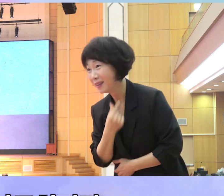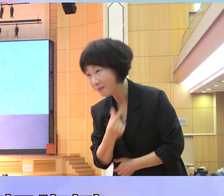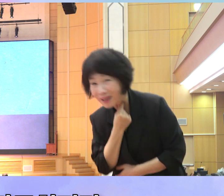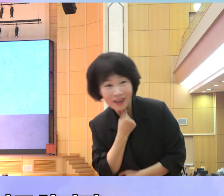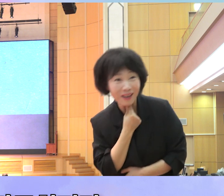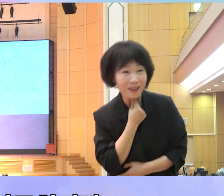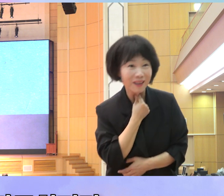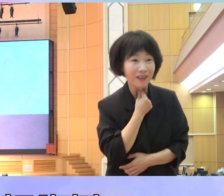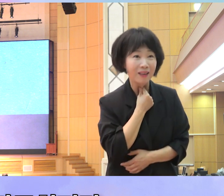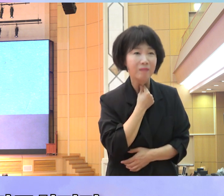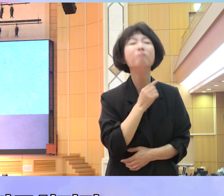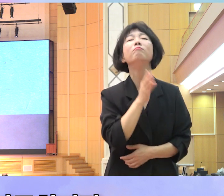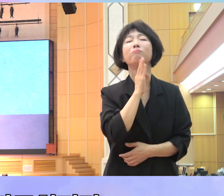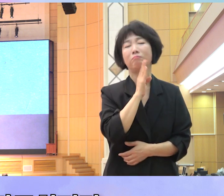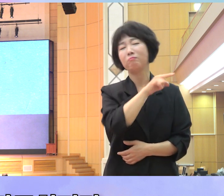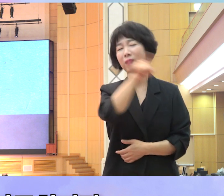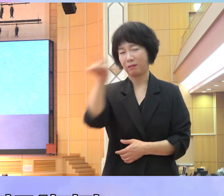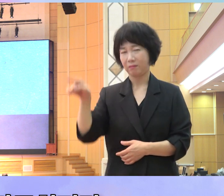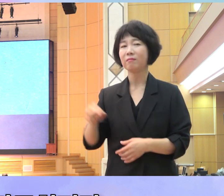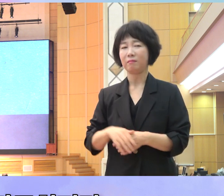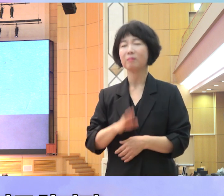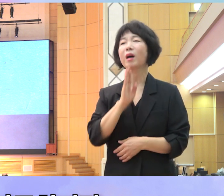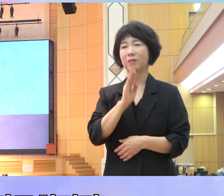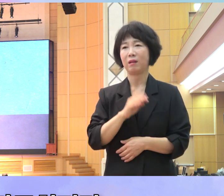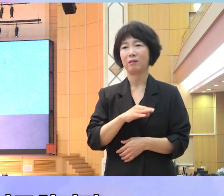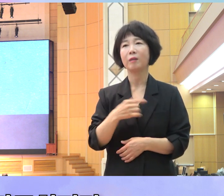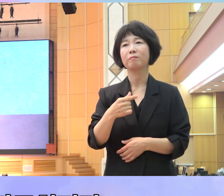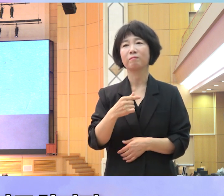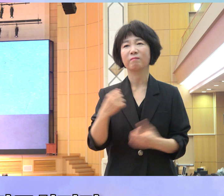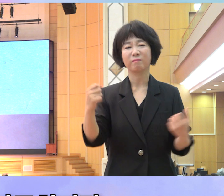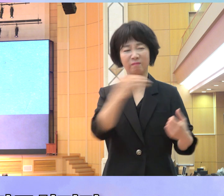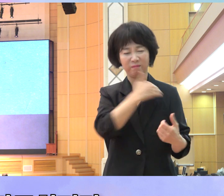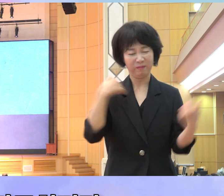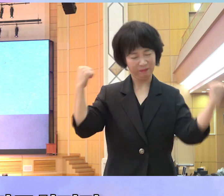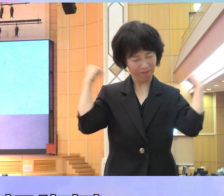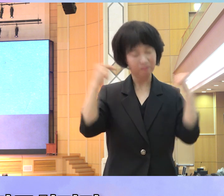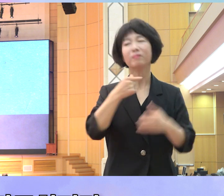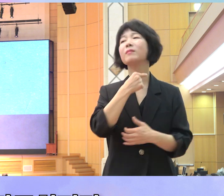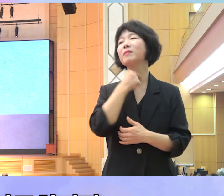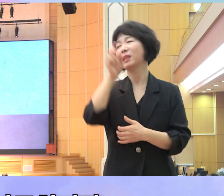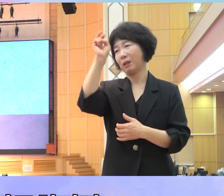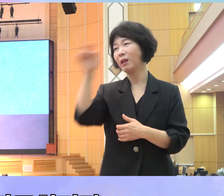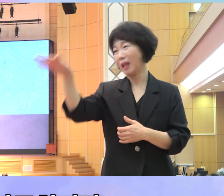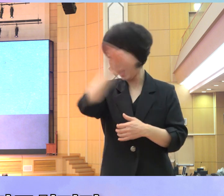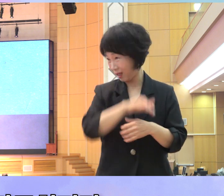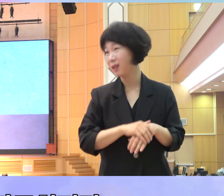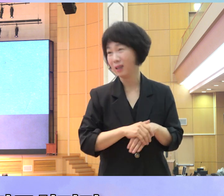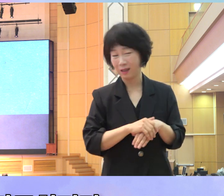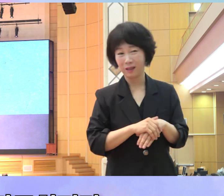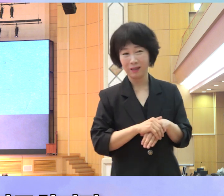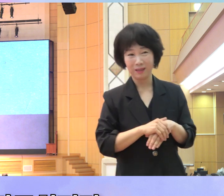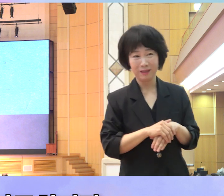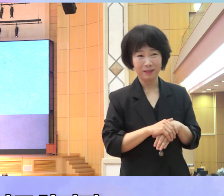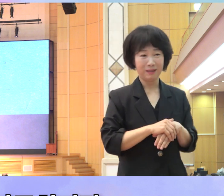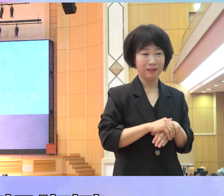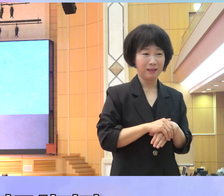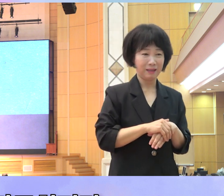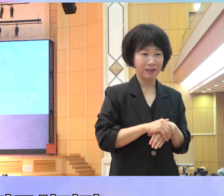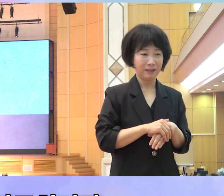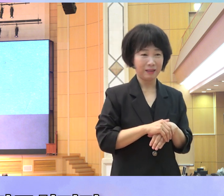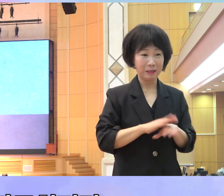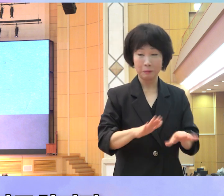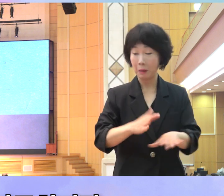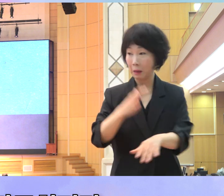그런 상황들이 생각보다 자주 이렇게 주어지지는 않는다는 걸 우리가 볼 수 있습니다. 무슨 말씀을 드리는